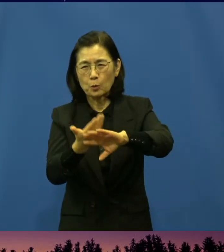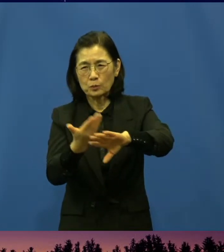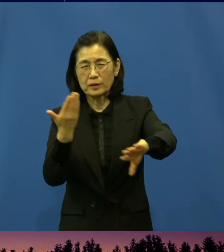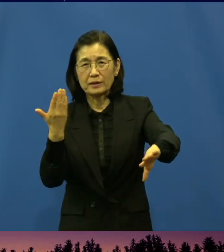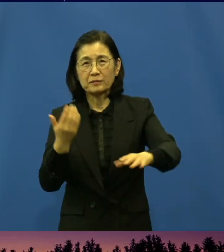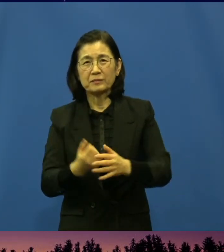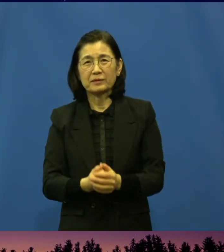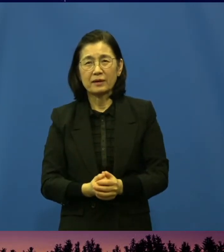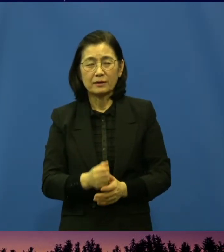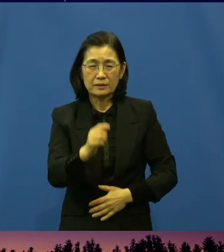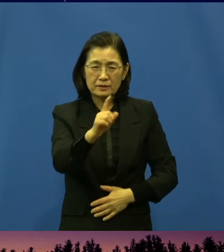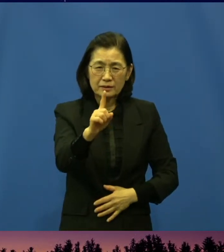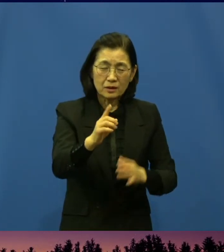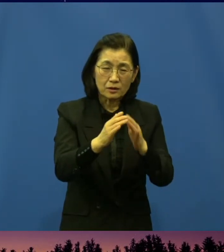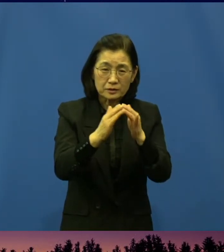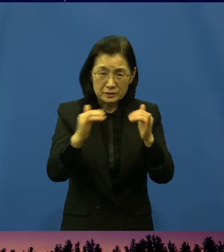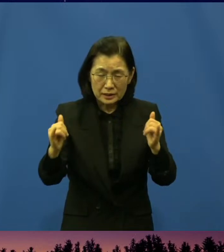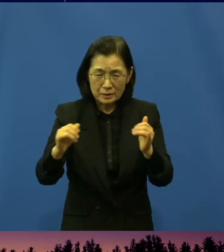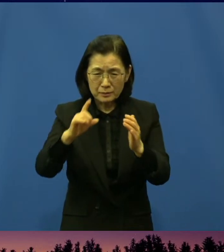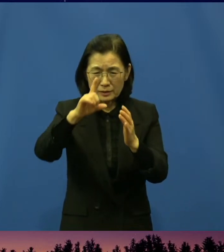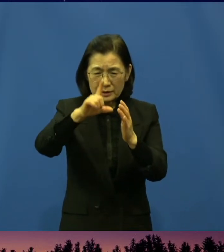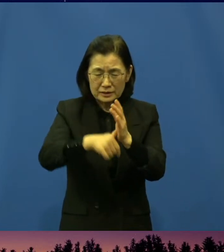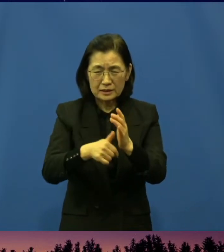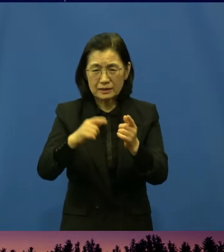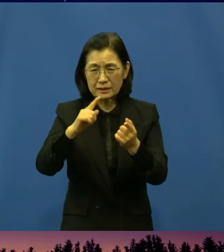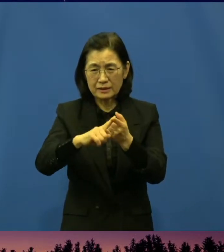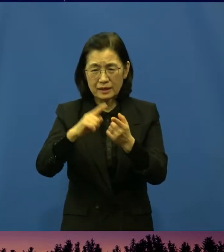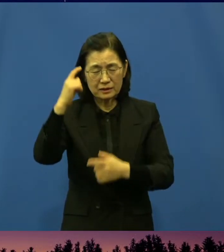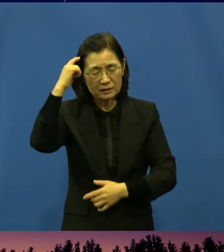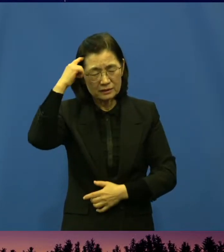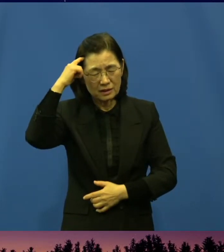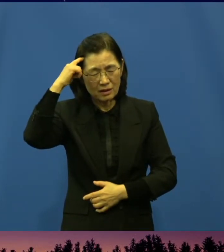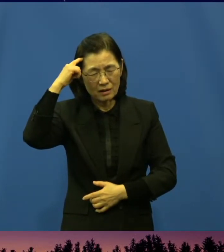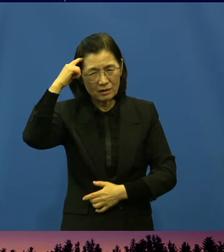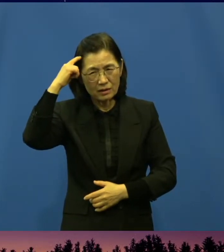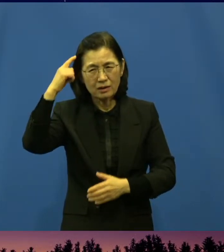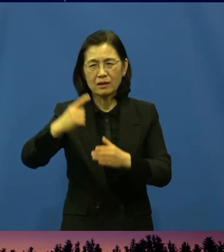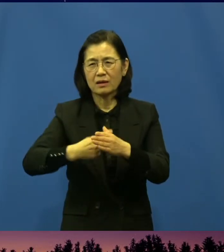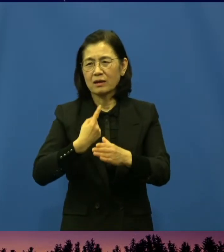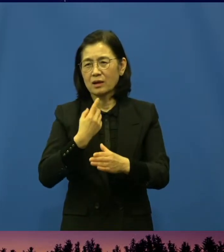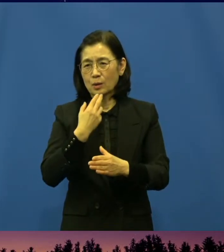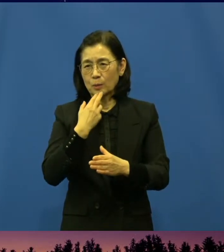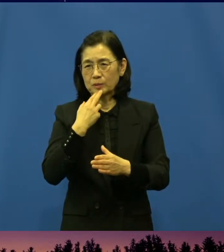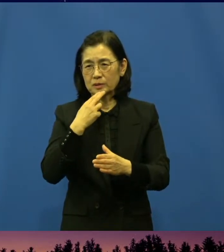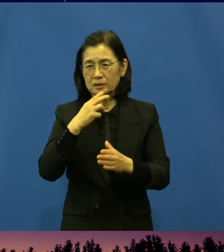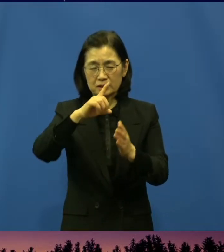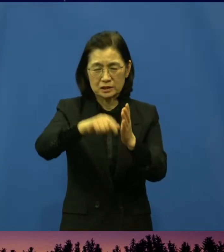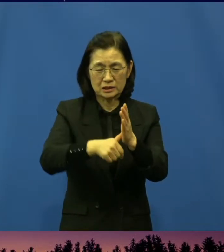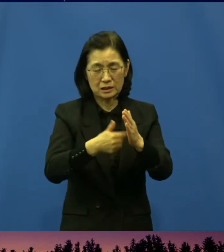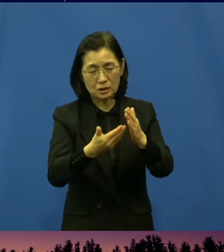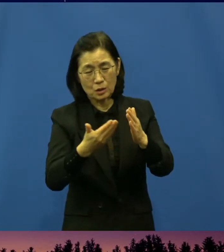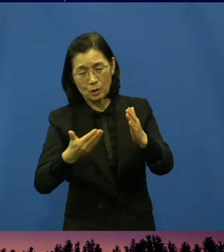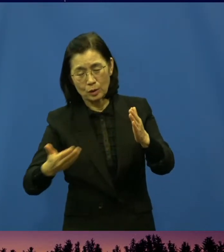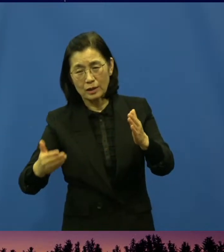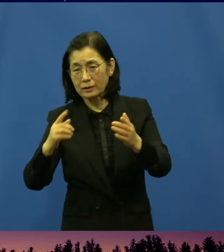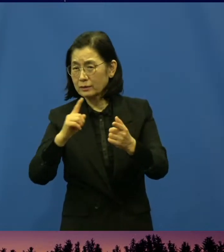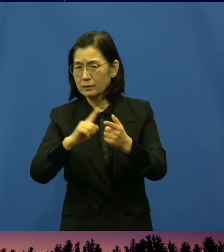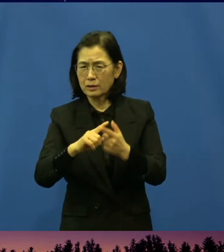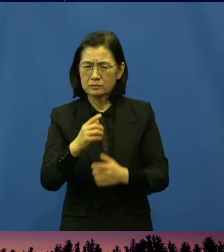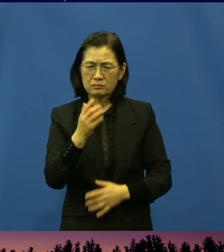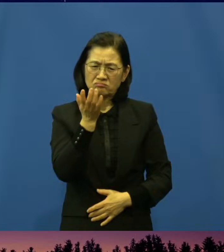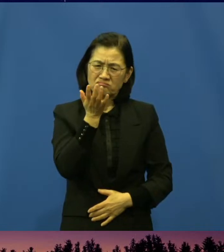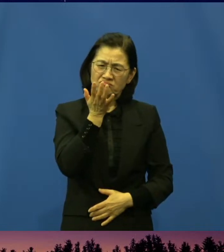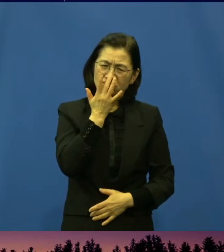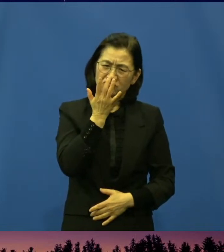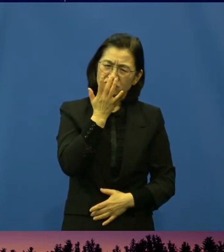어떤 사람은 시간에 대한 감각이 없어요. 시간이 어떻게 흐르고 있는지, 내가 어디에